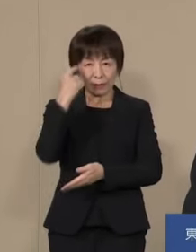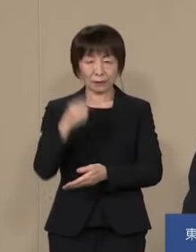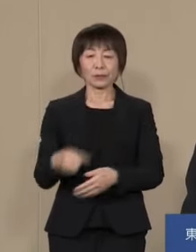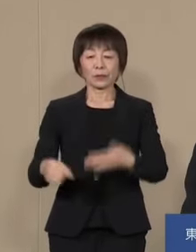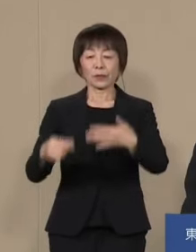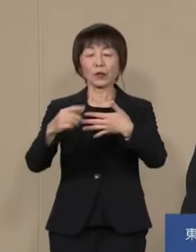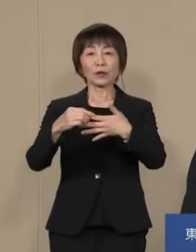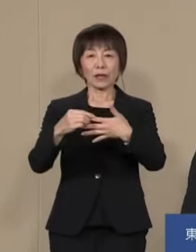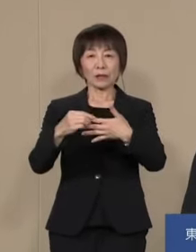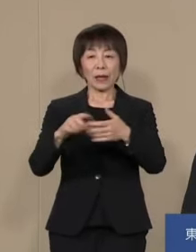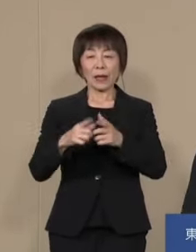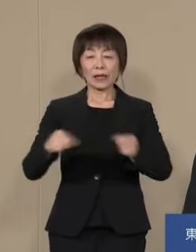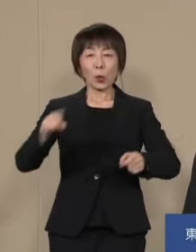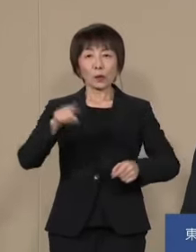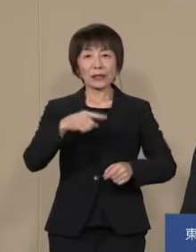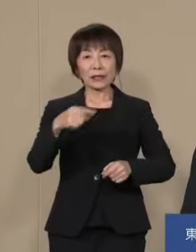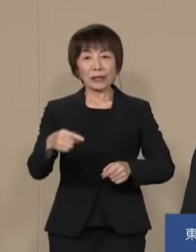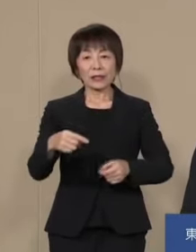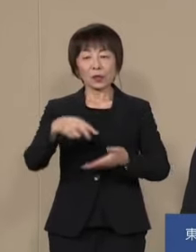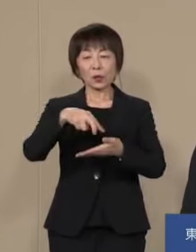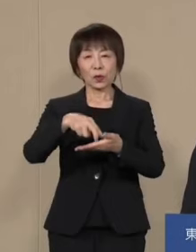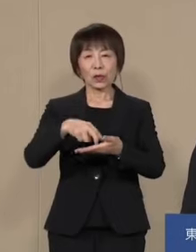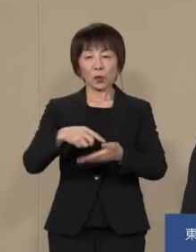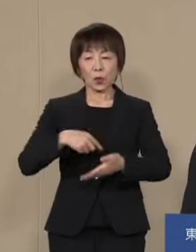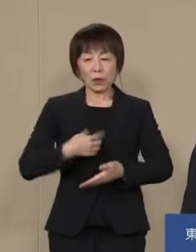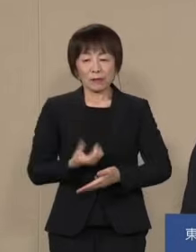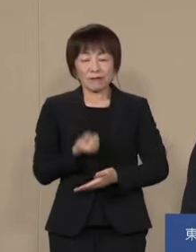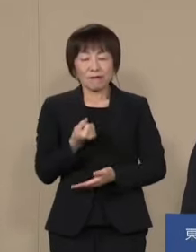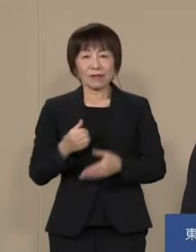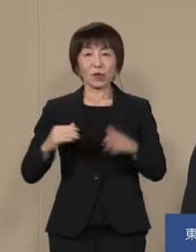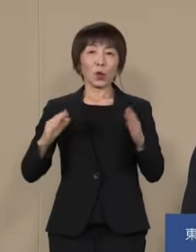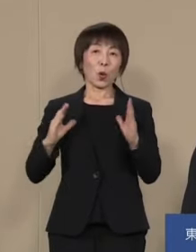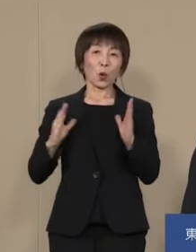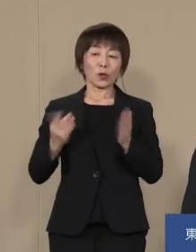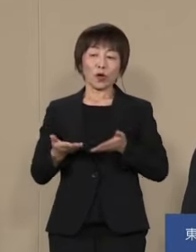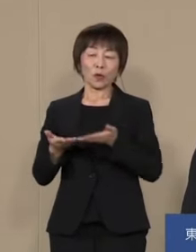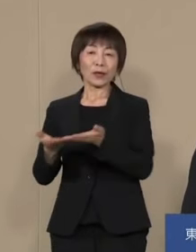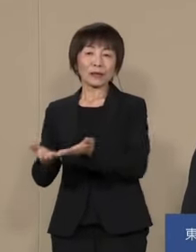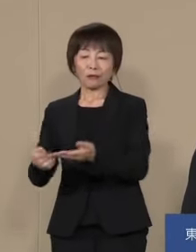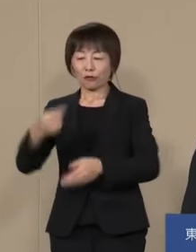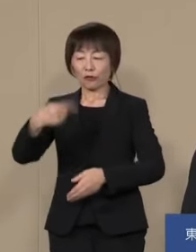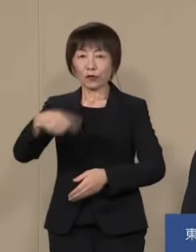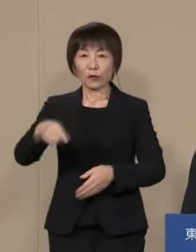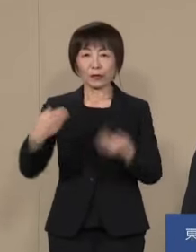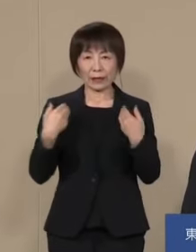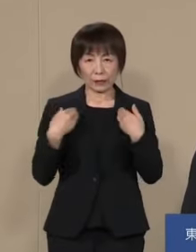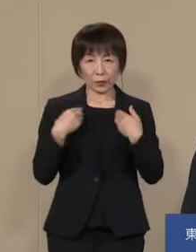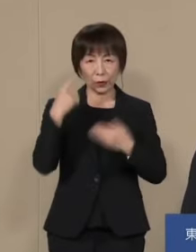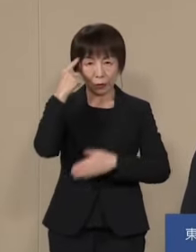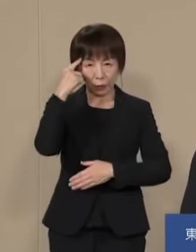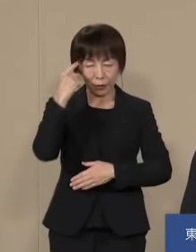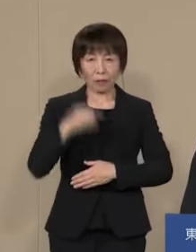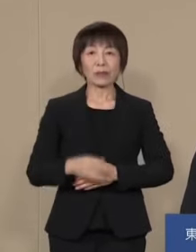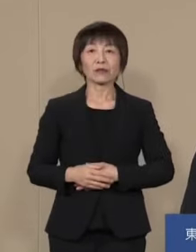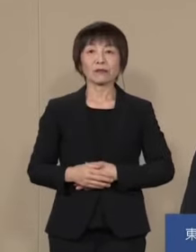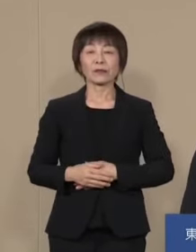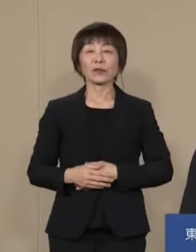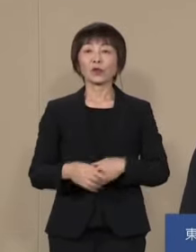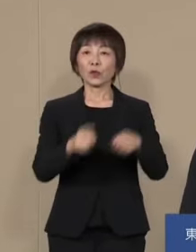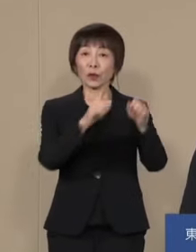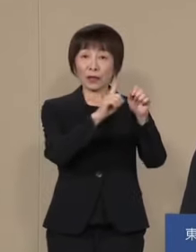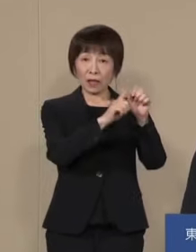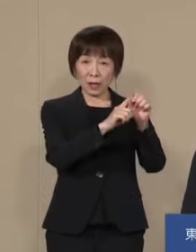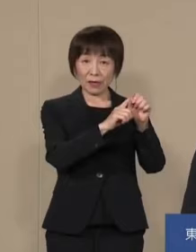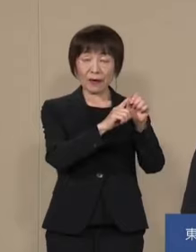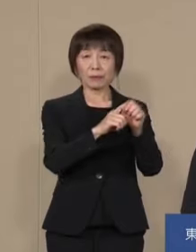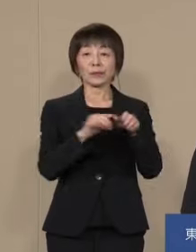目は日本人としての自信と誇りを持たせる教育を実施していかなければならないという風に思っておりますそのため